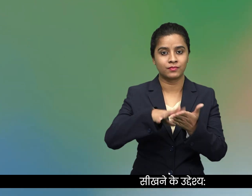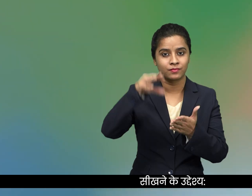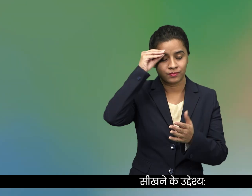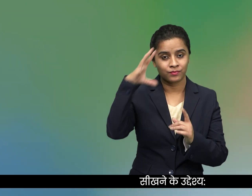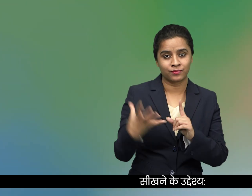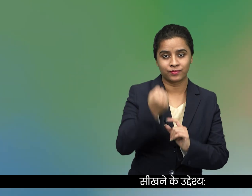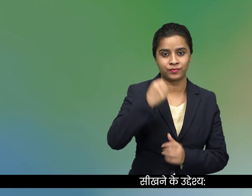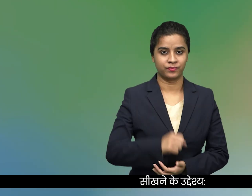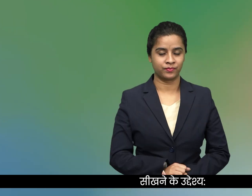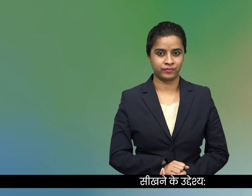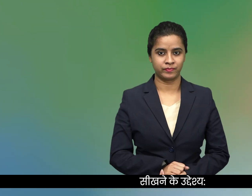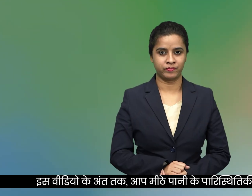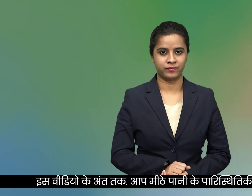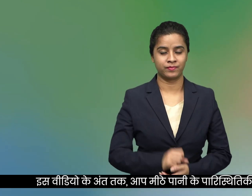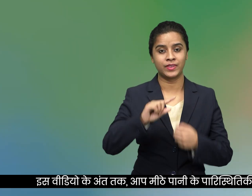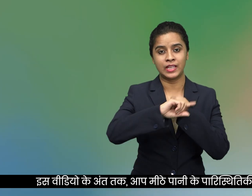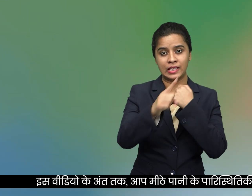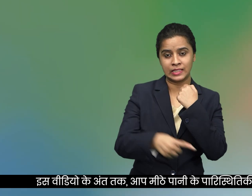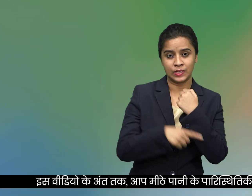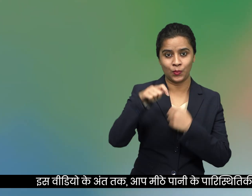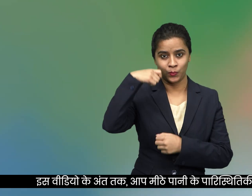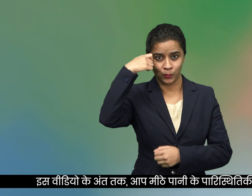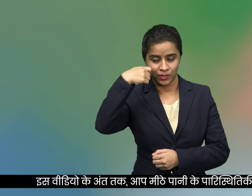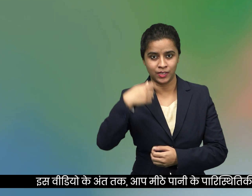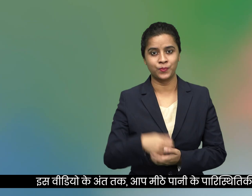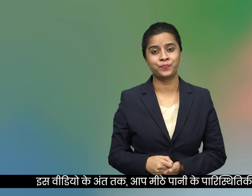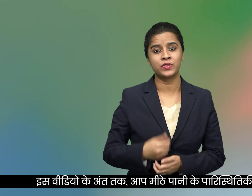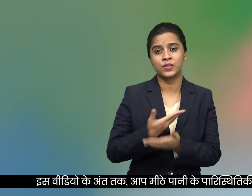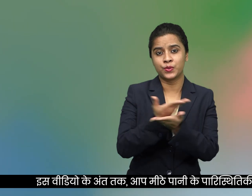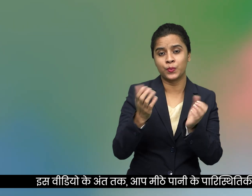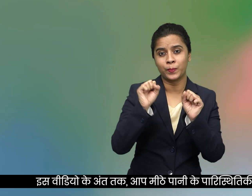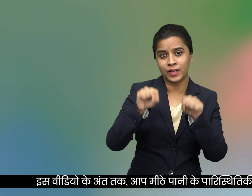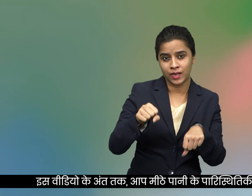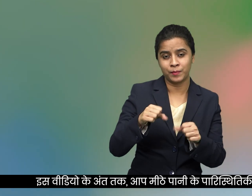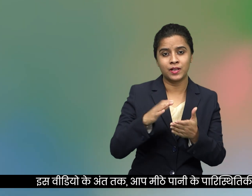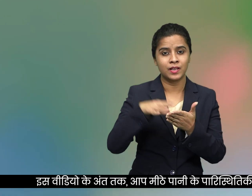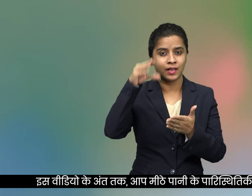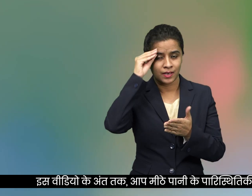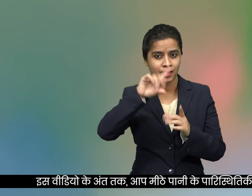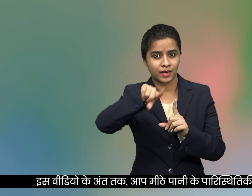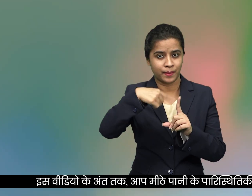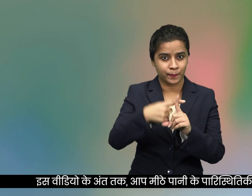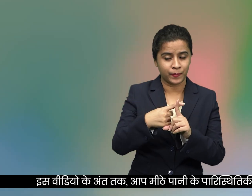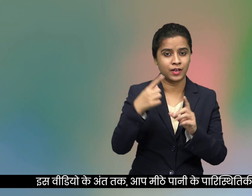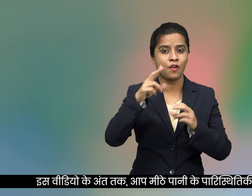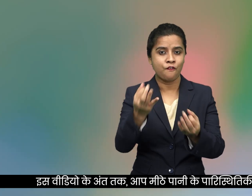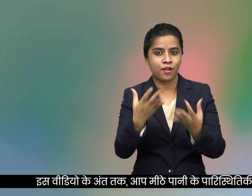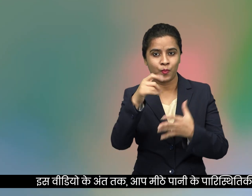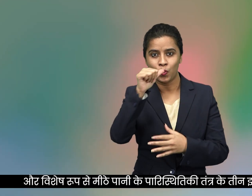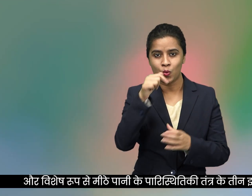सीखने के उद्देश्य। इस वीडियो के अंत तक आप मीठे पानी की पारिस्थितिकी तंत्र के बारे में